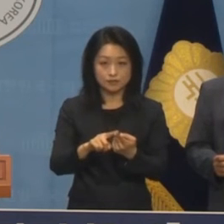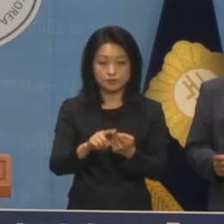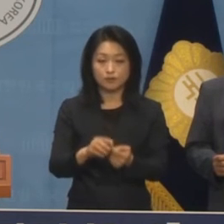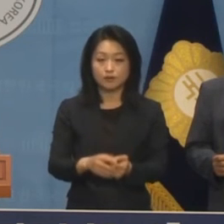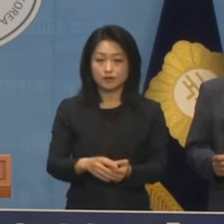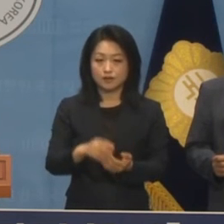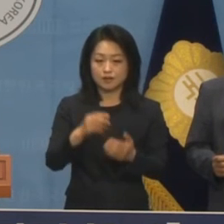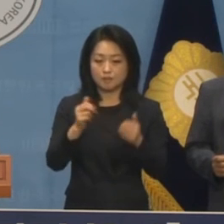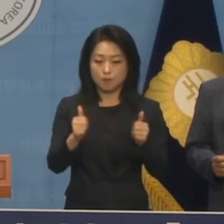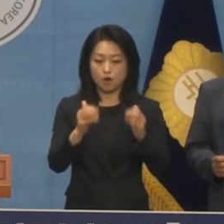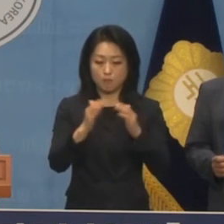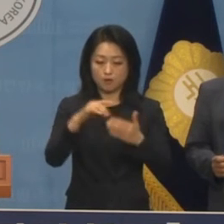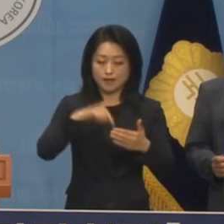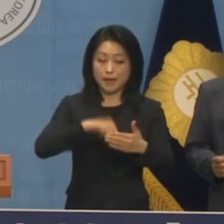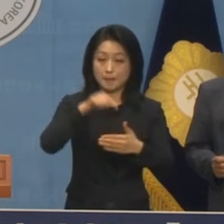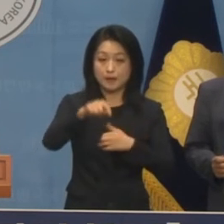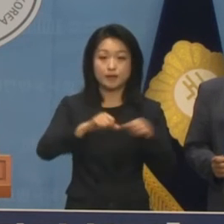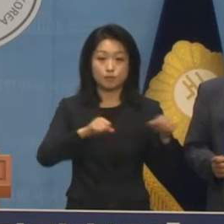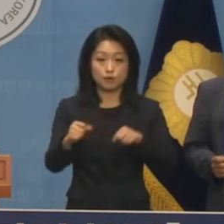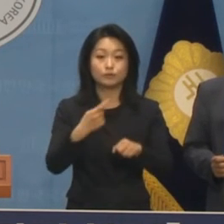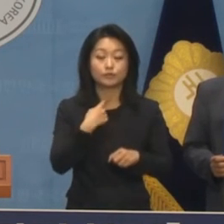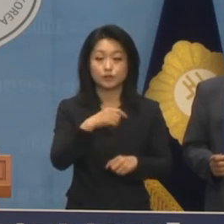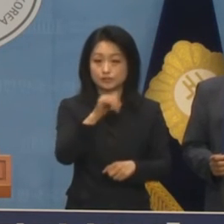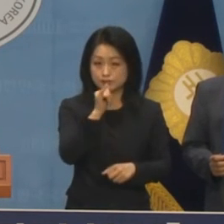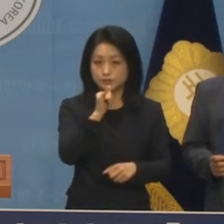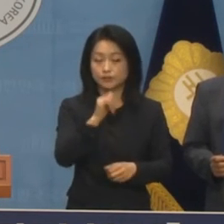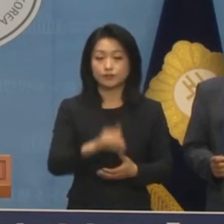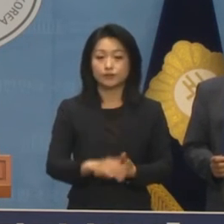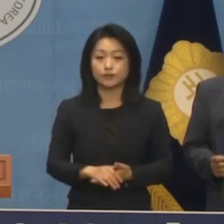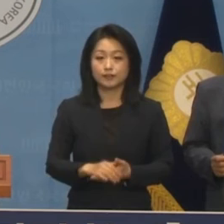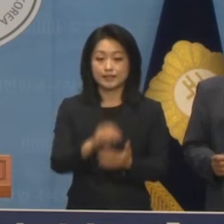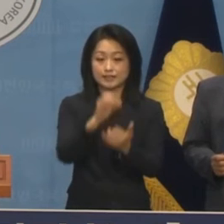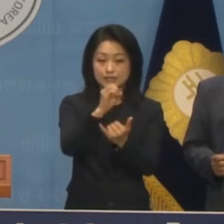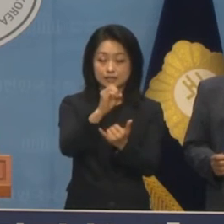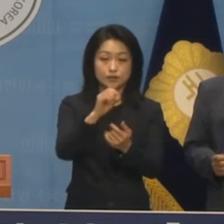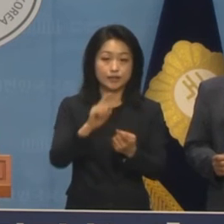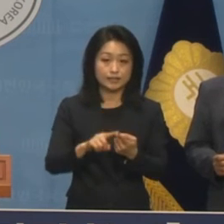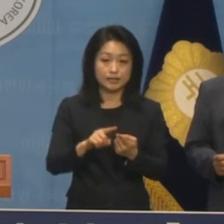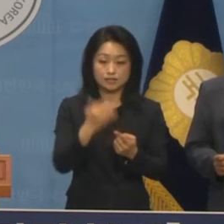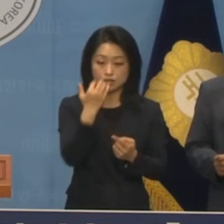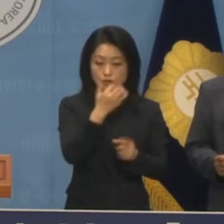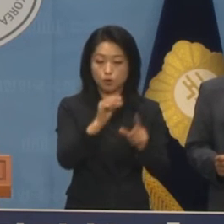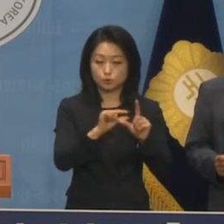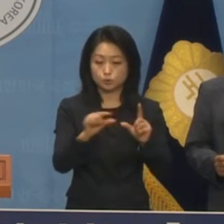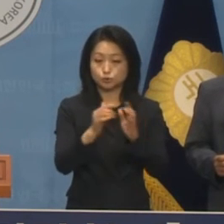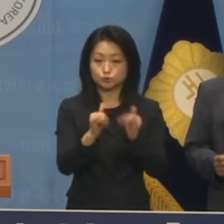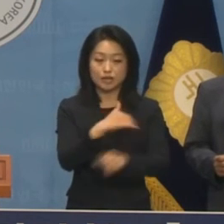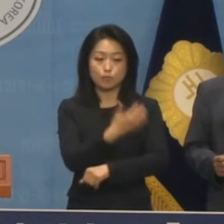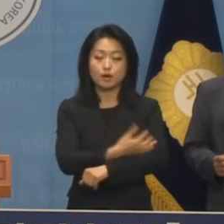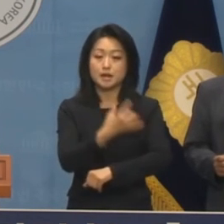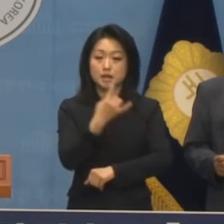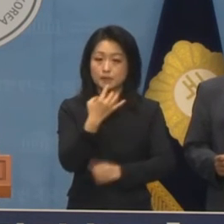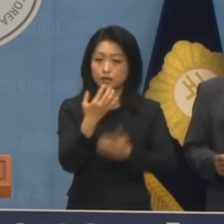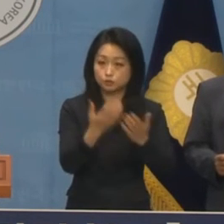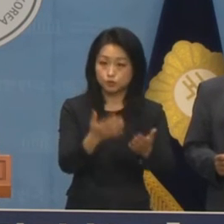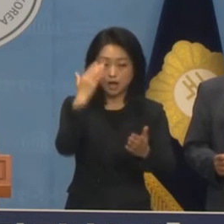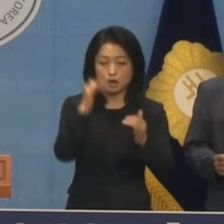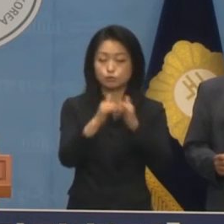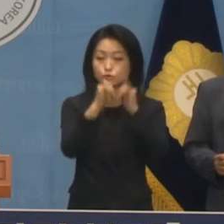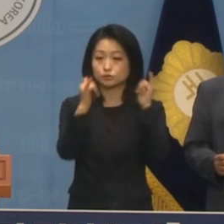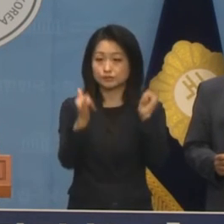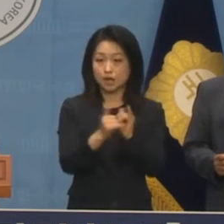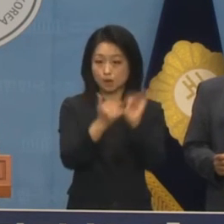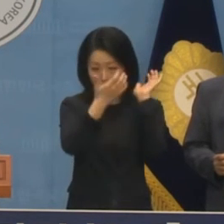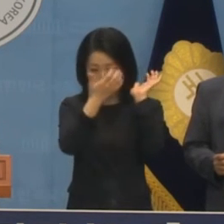안팎에 왕성한 활동을 해오고 있다. 젠더 이념은 성소수자 권리만을 추구해 우리 사회를